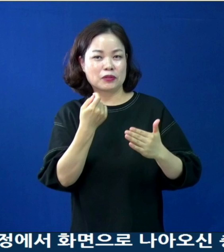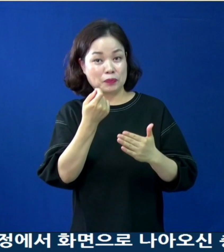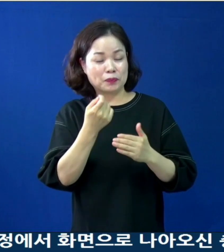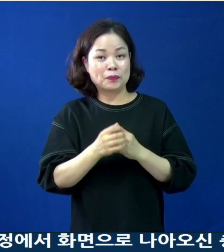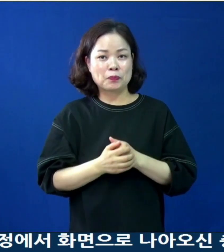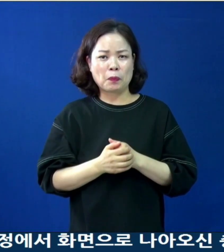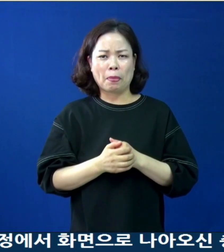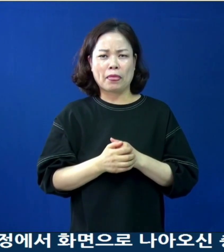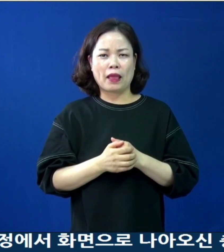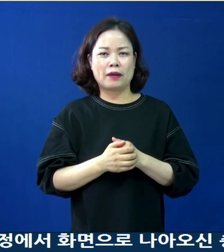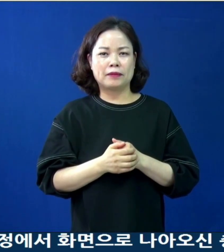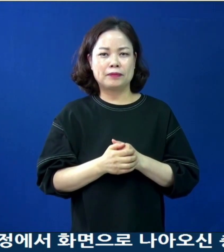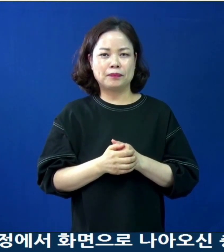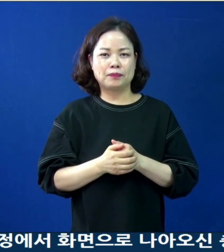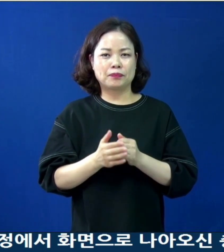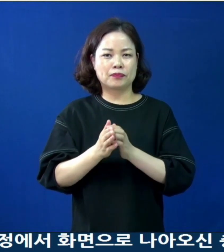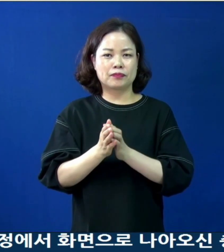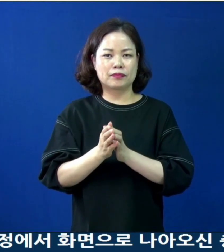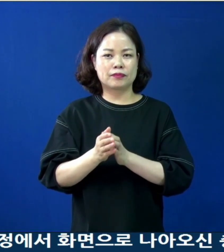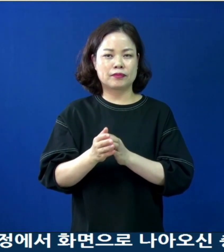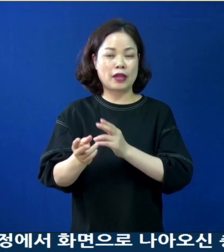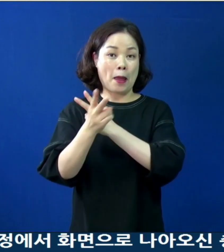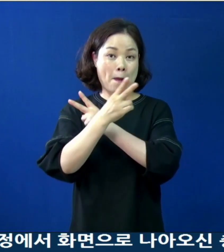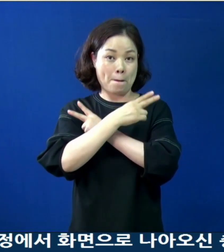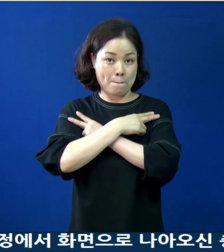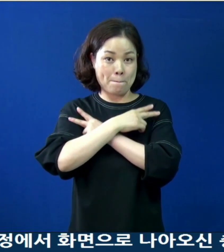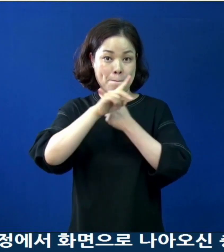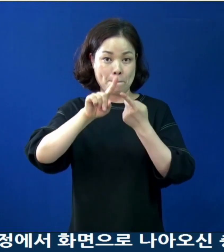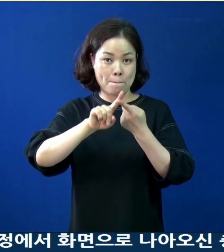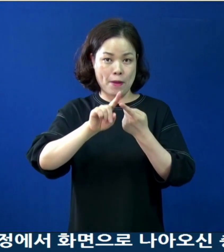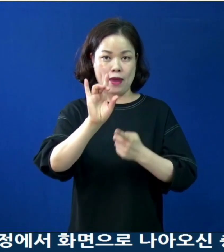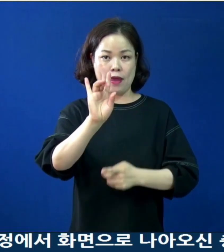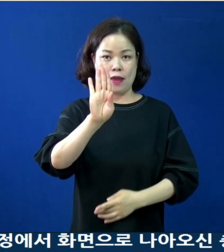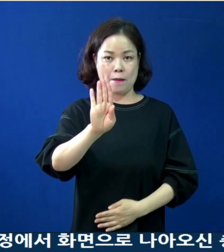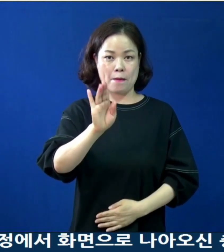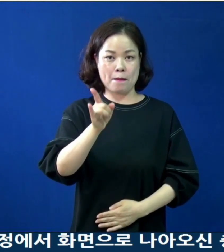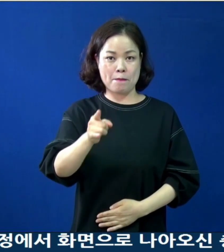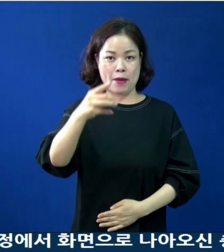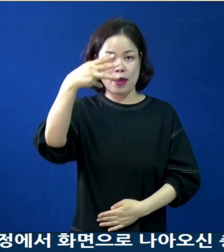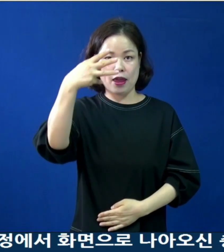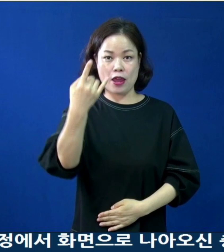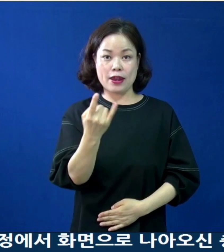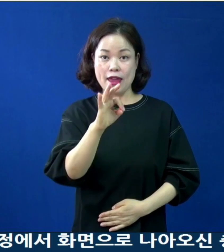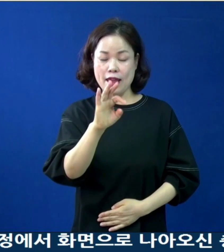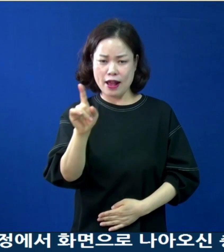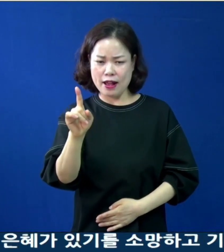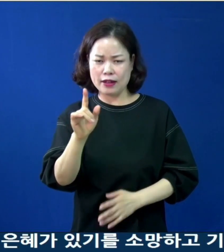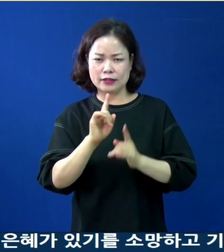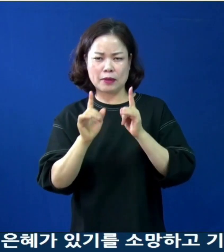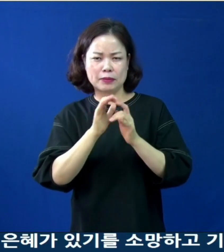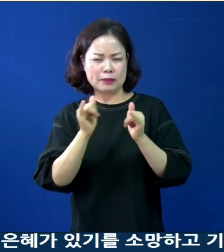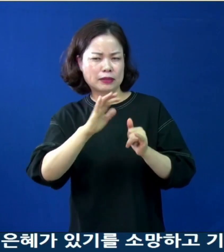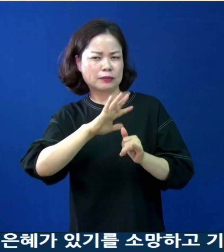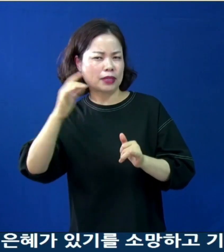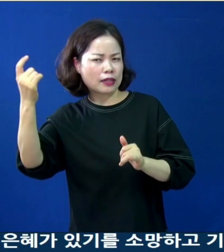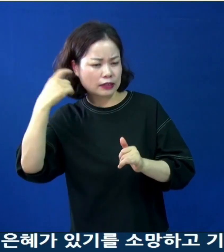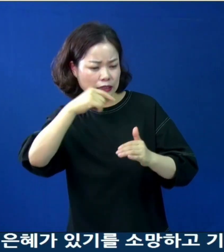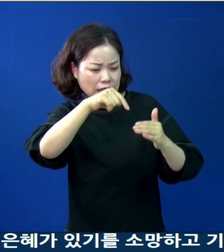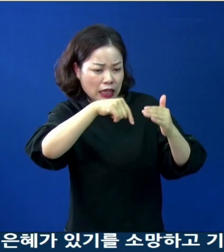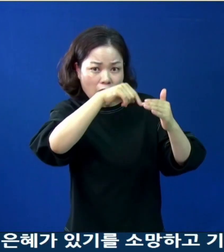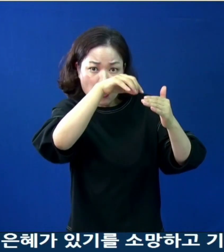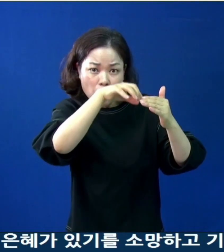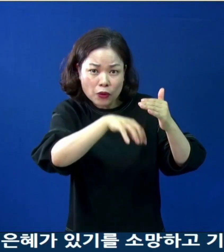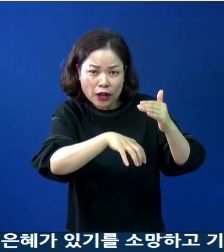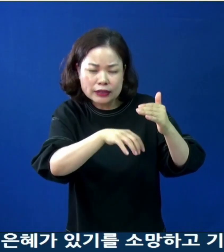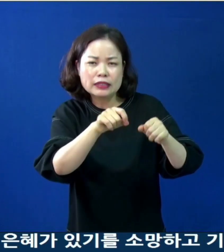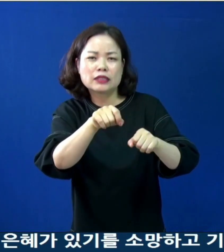적습니다. 베레아 사람들이 말씀을 잘 들었다, 우리가 좀 알고 있는 내용들이고요. 그 외의 내용들 가운데는